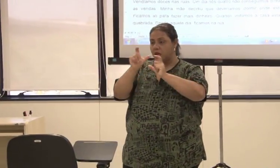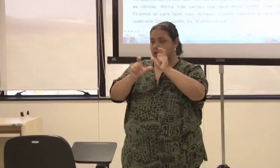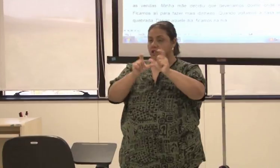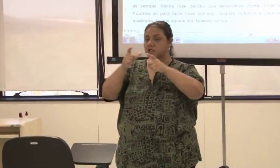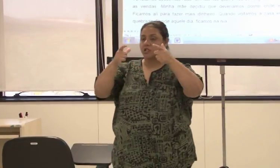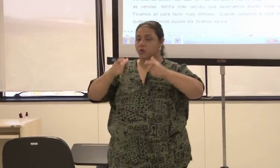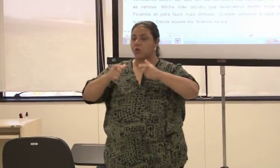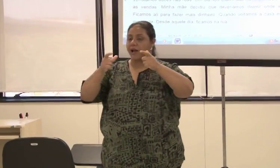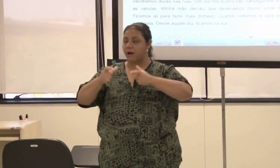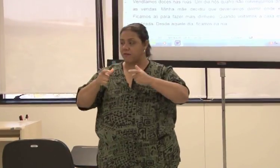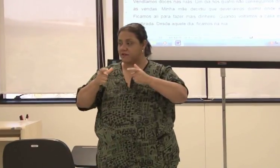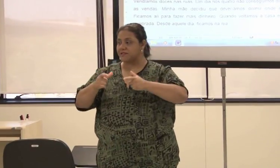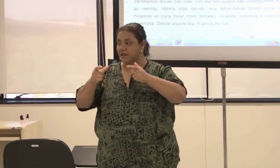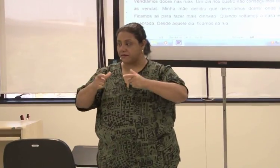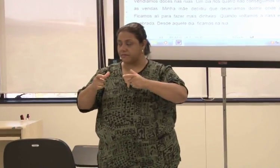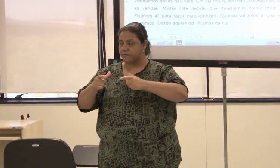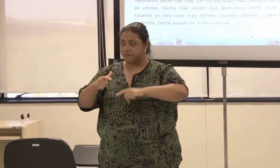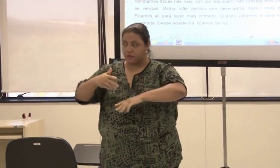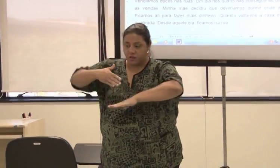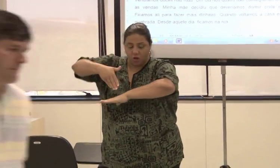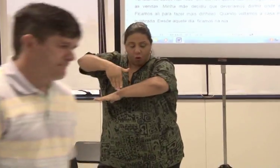Morfologicamente, a gente tem um lugar para fazer.